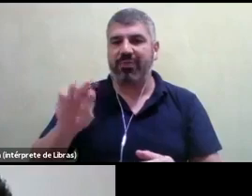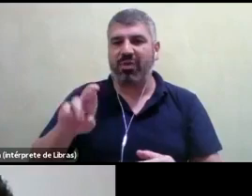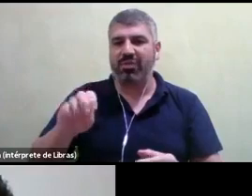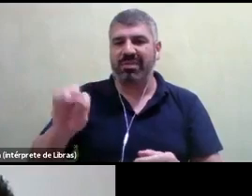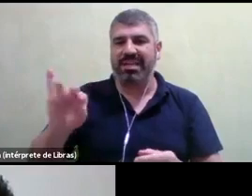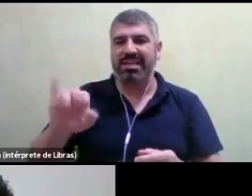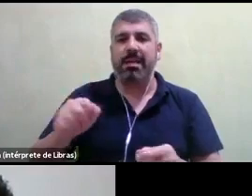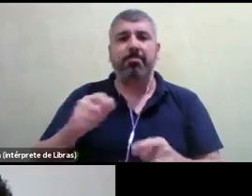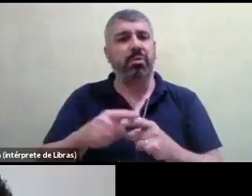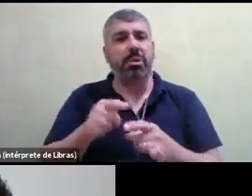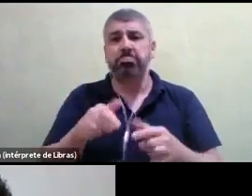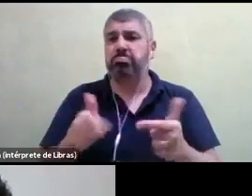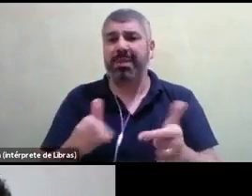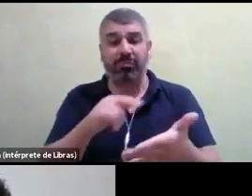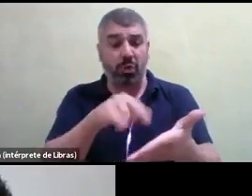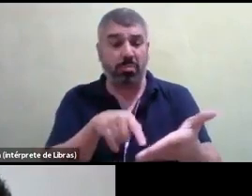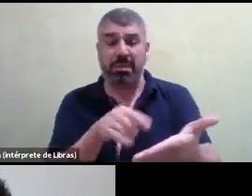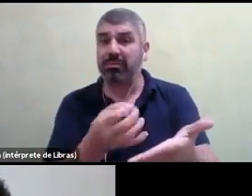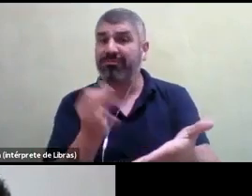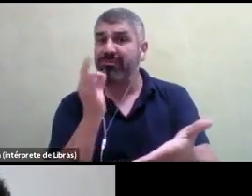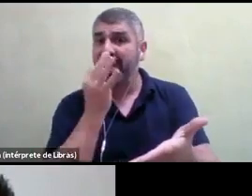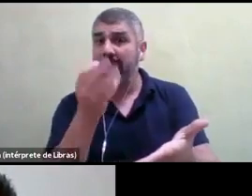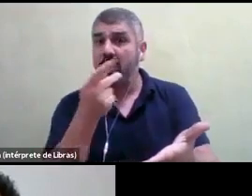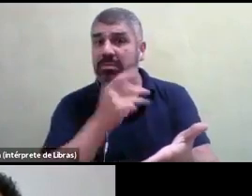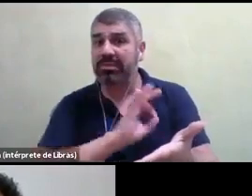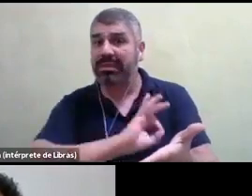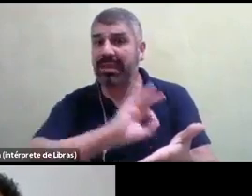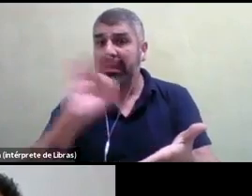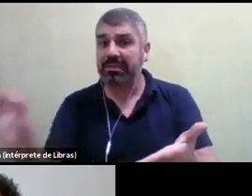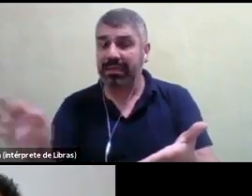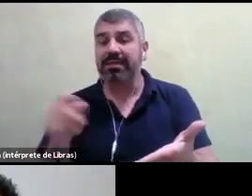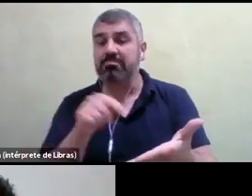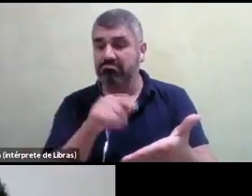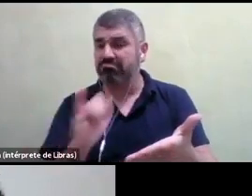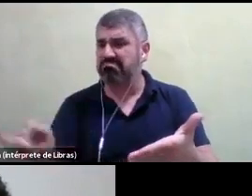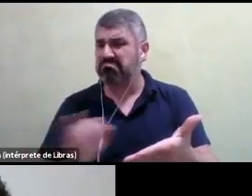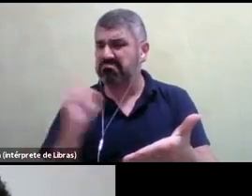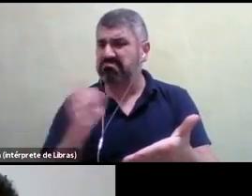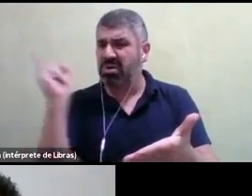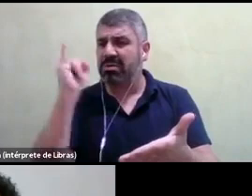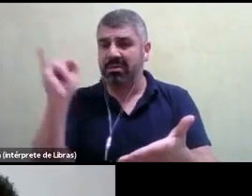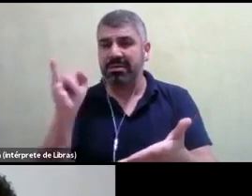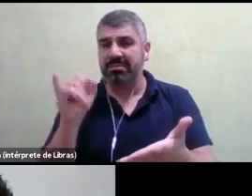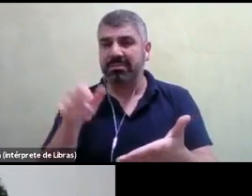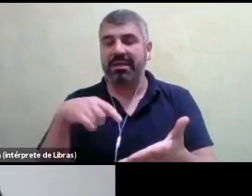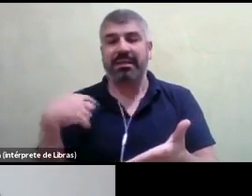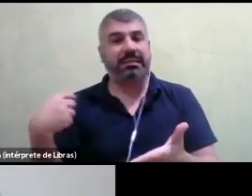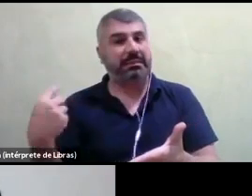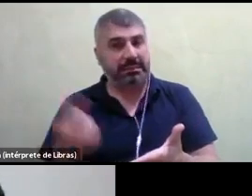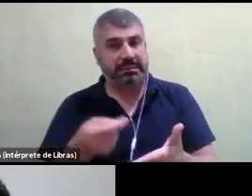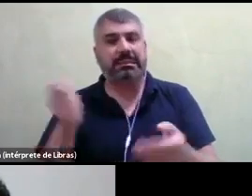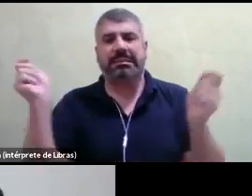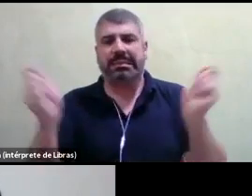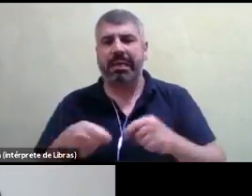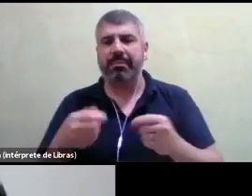de lado, né, e que é tão relevante, e que a gente possa conversar sobre isso